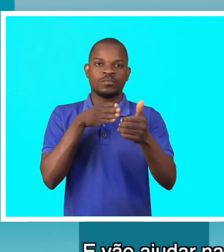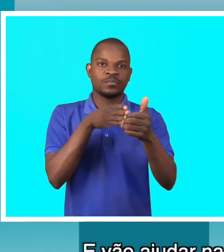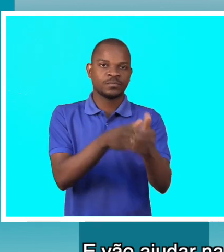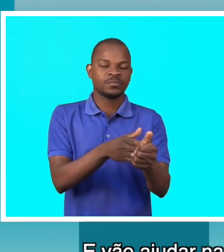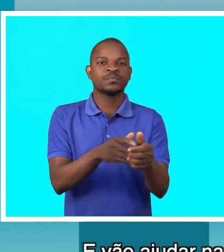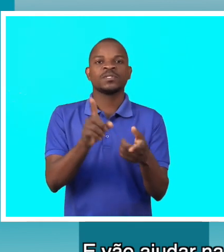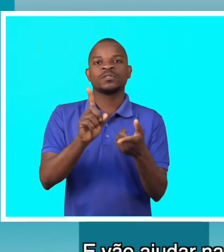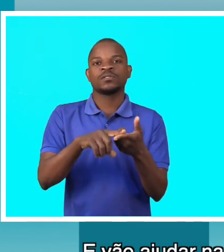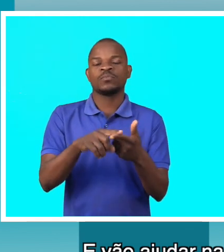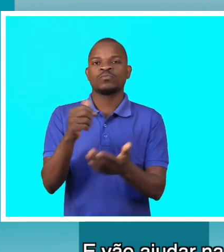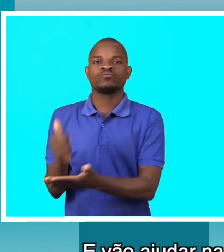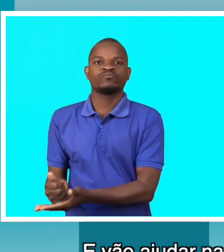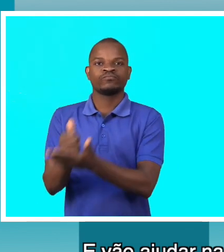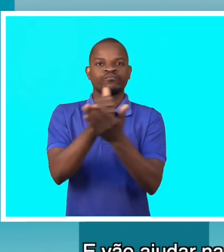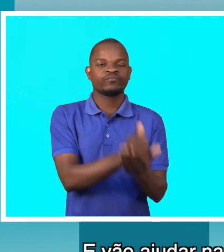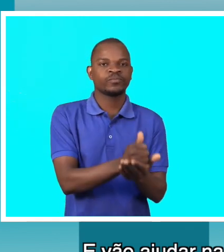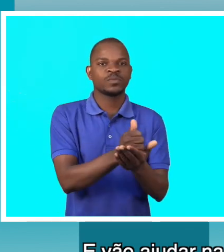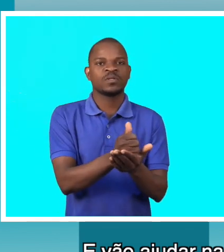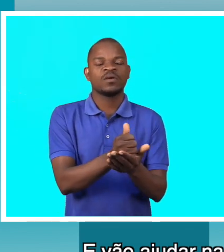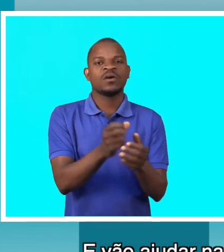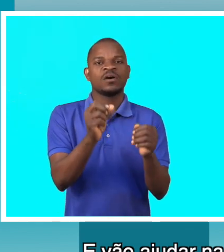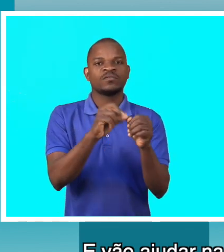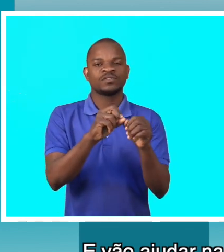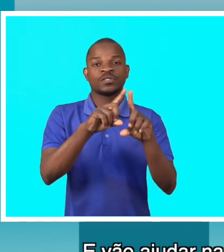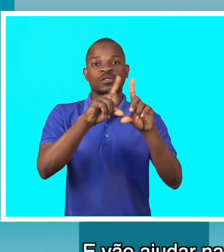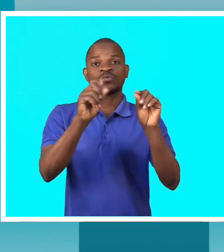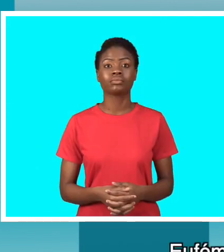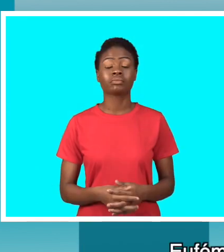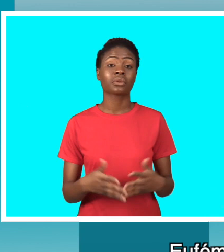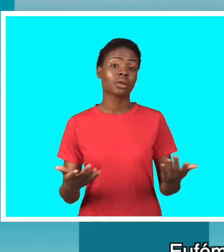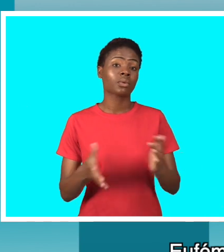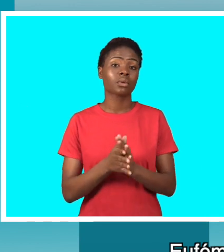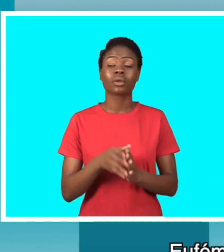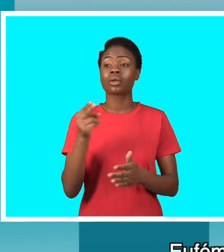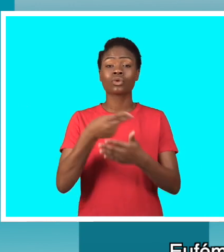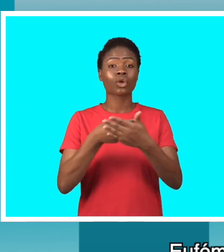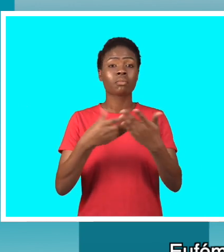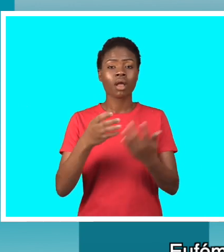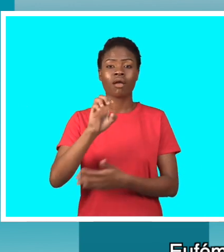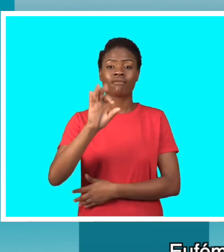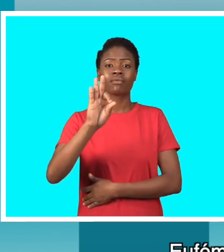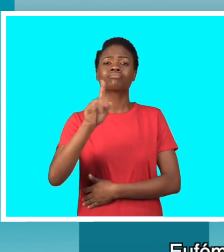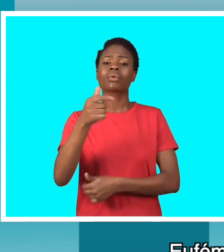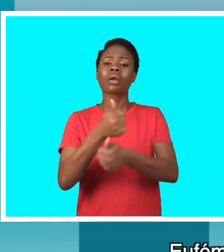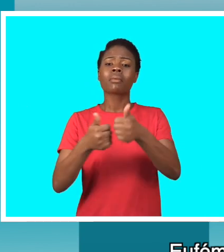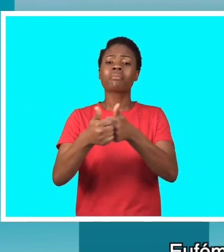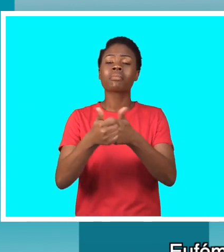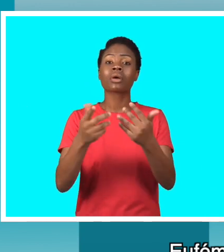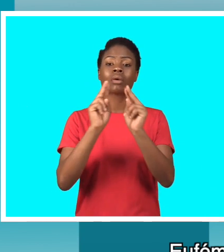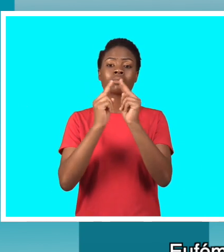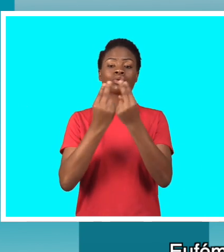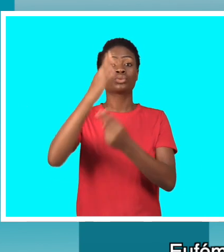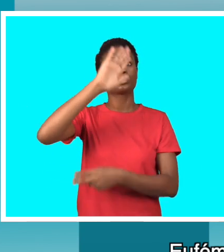vão ajudar na edificação de um programa de RBC. Eufémia Amela, representante do